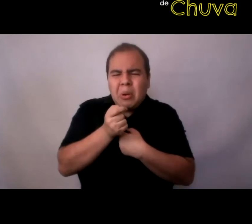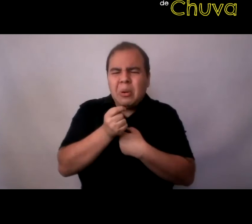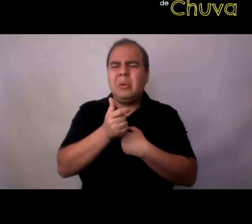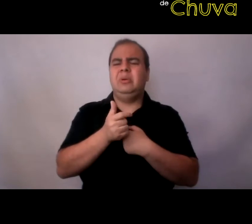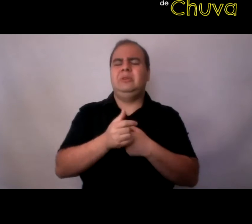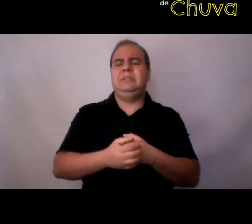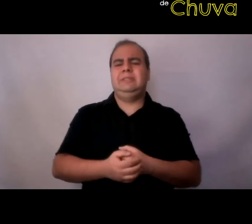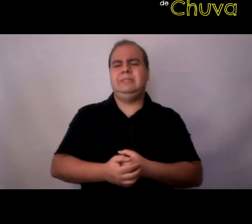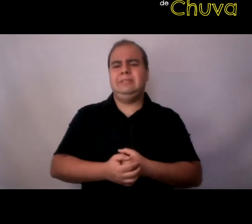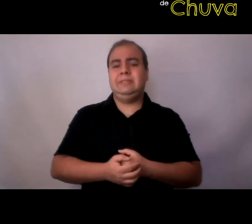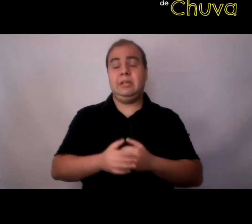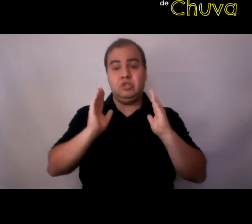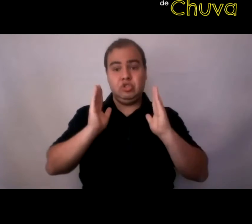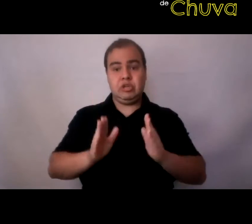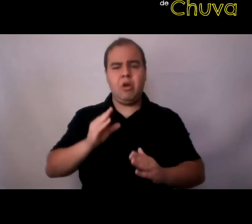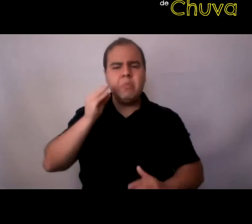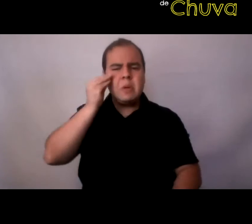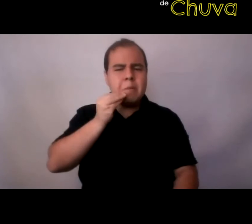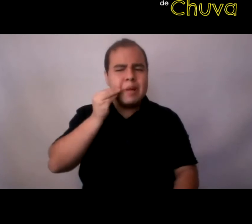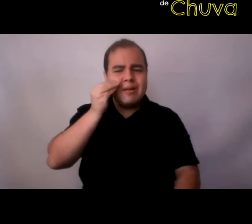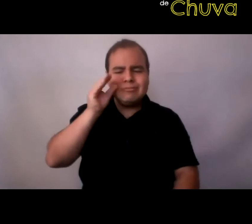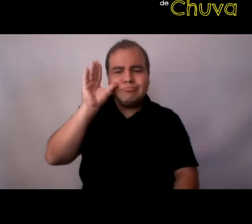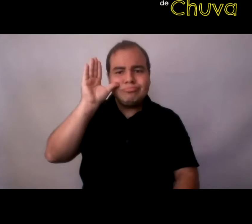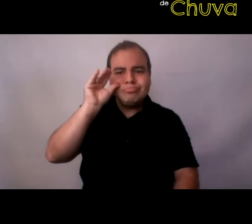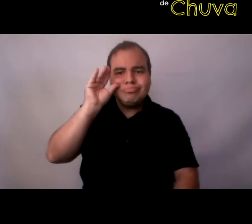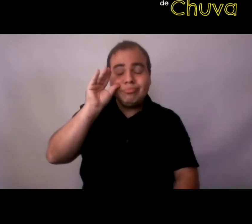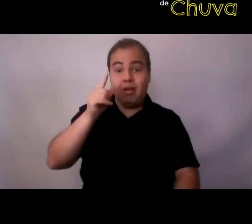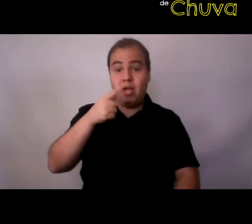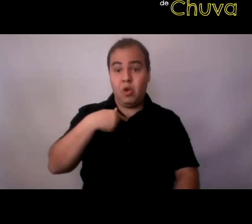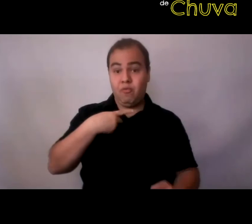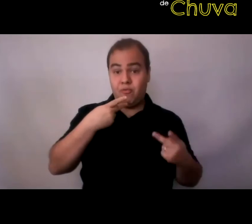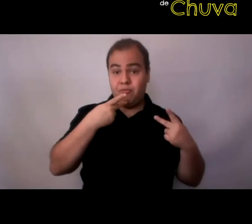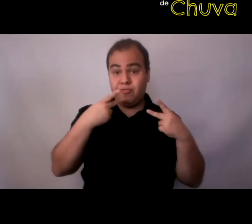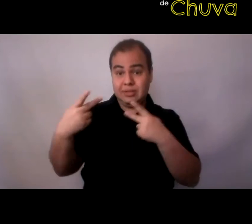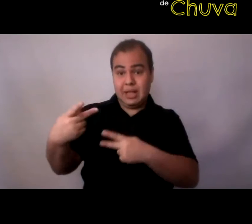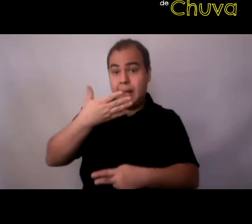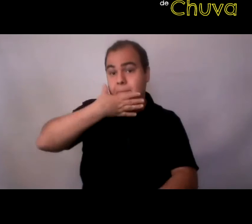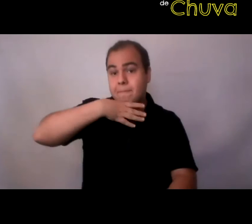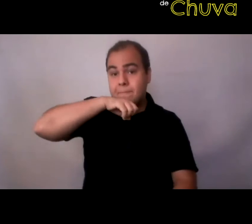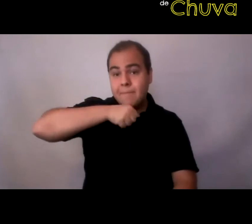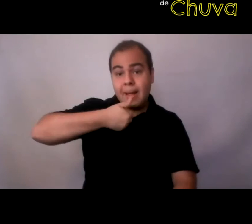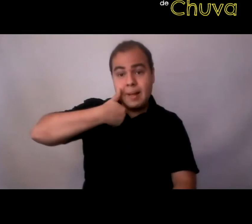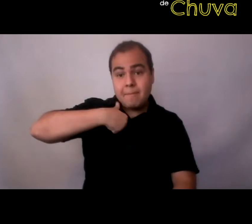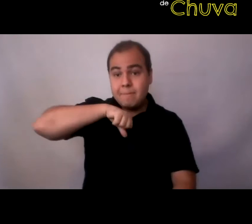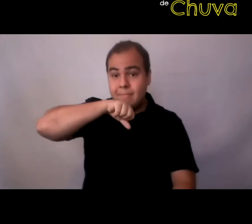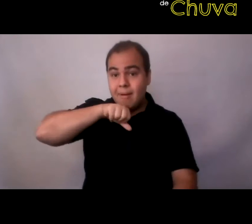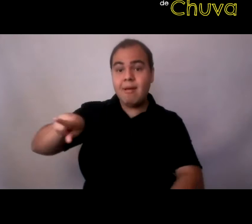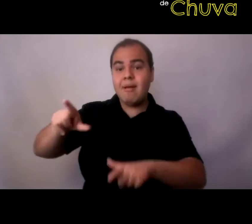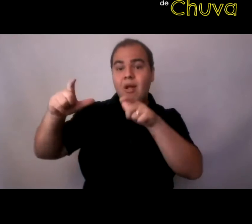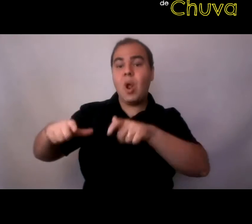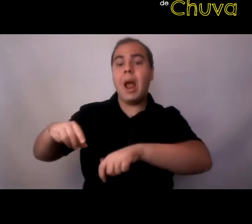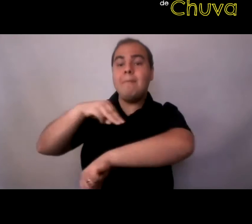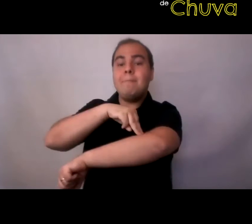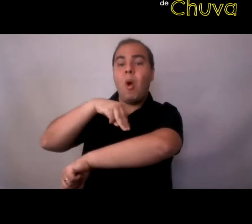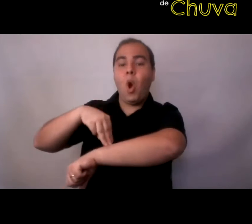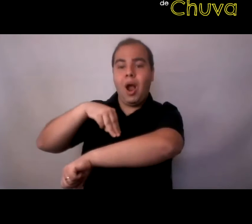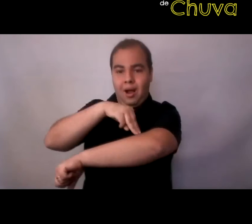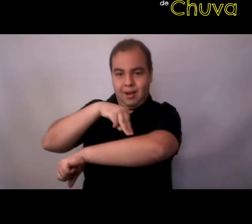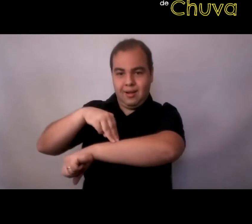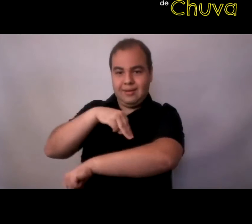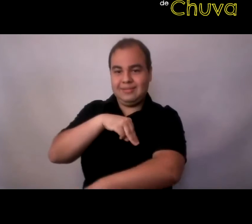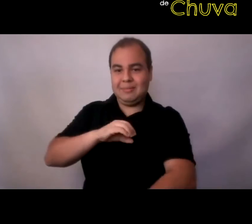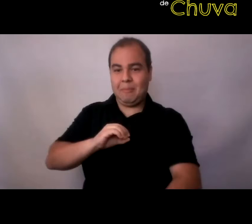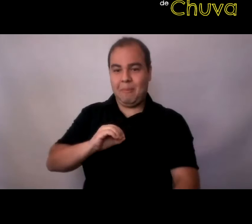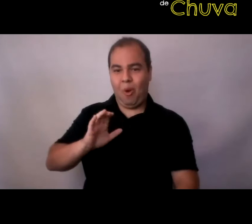eu passei por uma experiência muito curiosa, porque eu fui visitar a casa dos meus pais, na Moca, e pela primeira vez